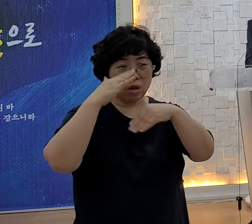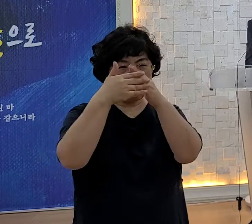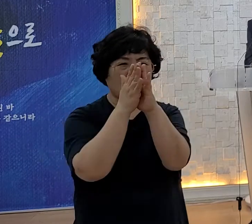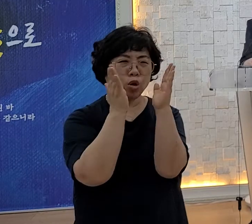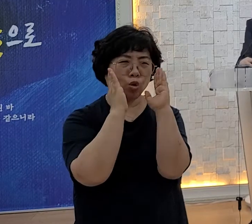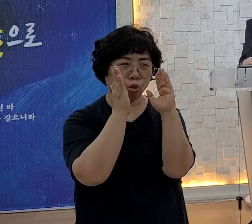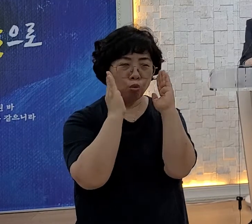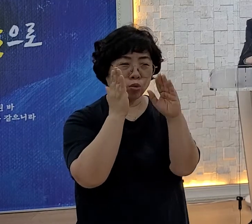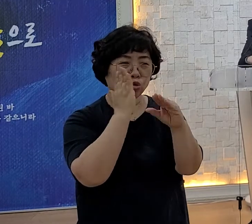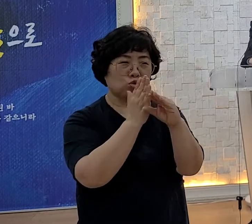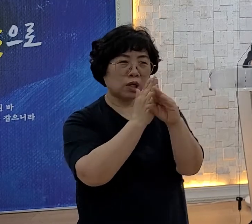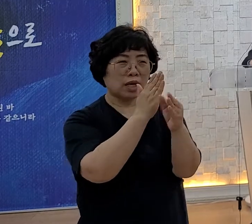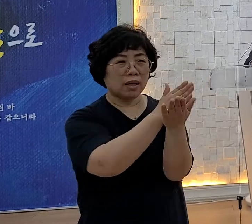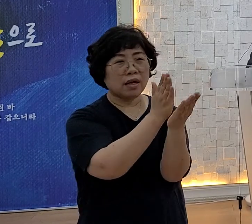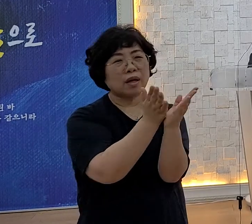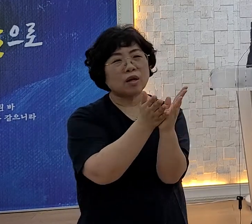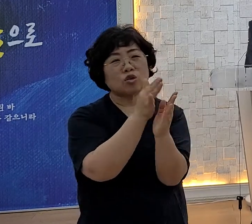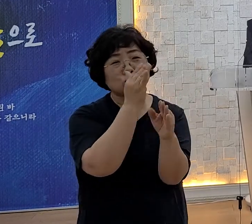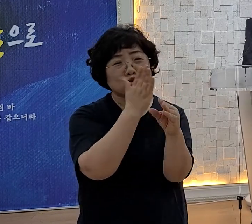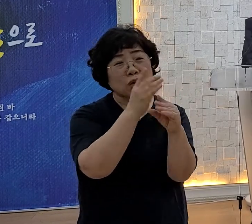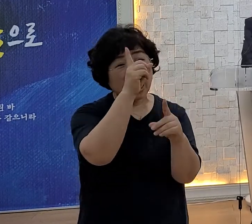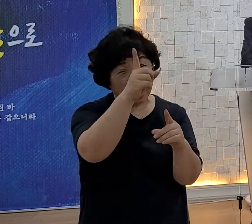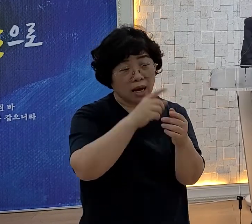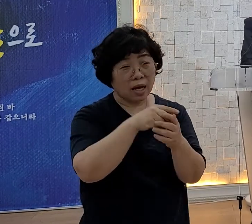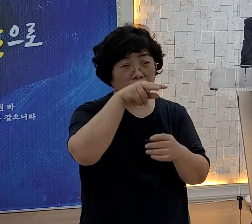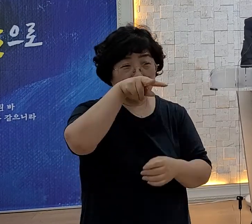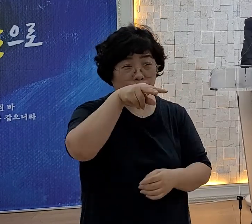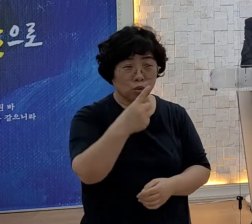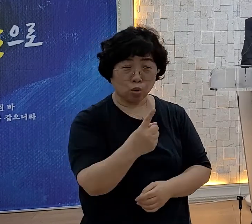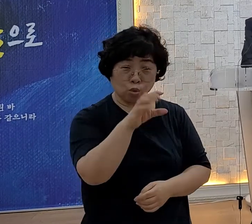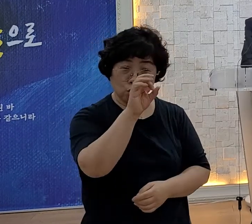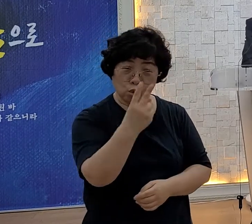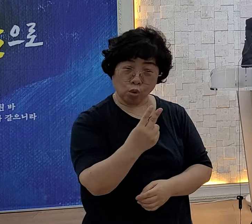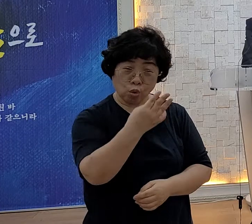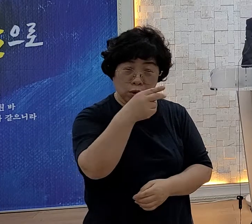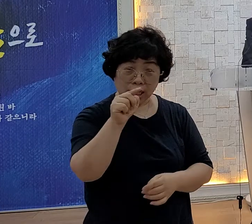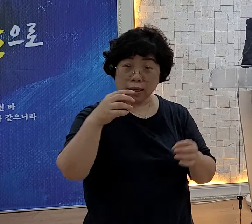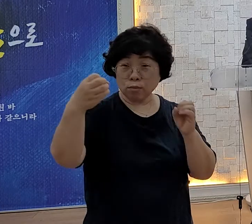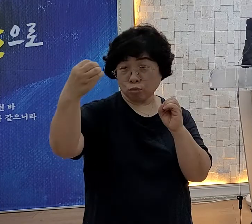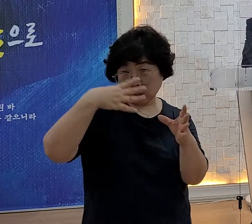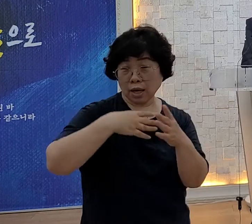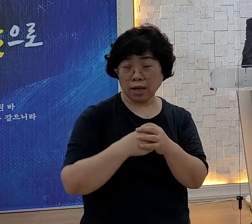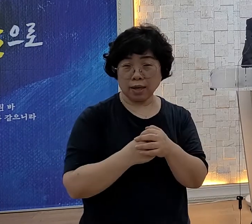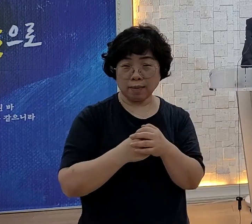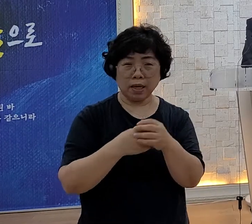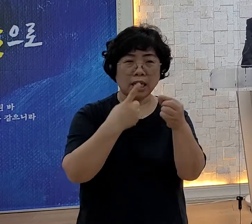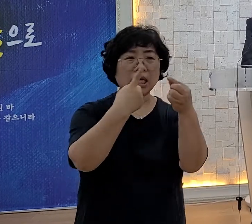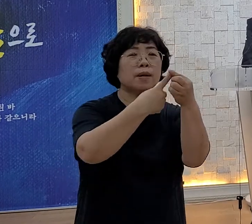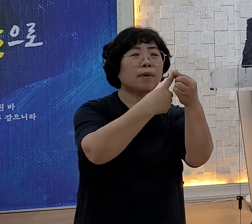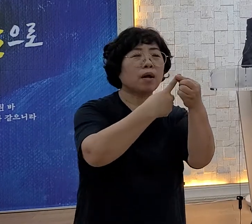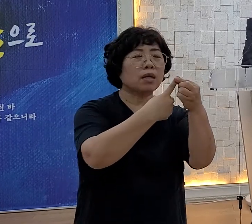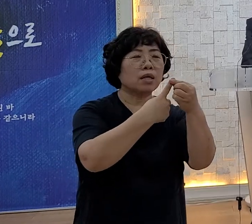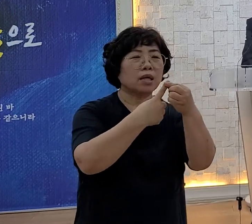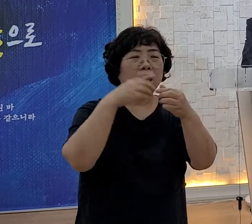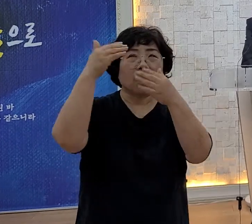목적입니다. 근데 어떻게 하면 이 하나님의 영광을 바라고 즐거워할 수 있을까?